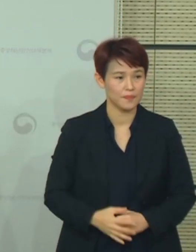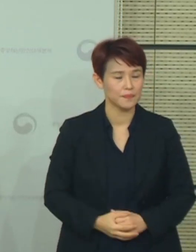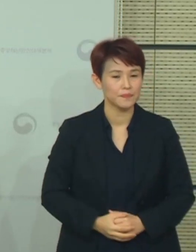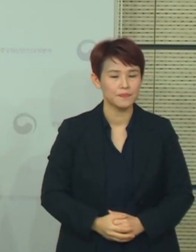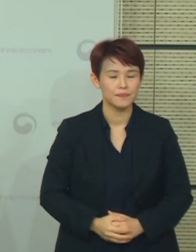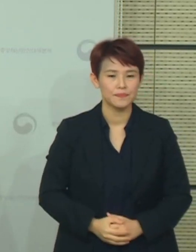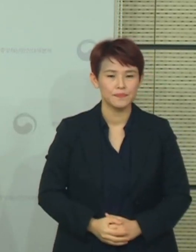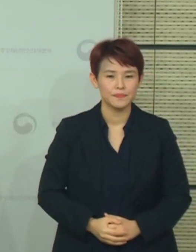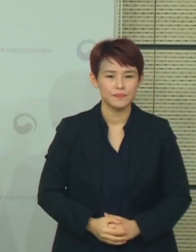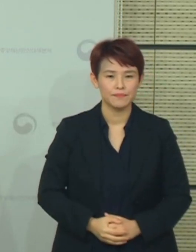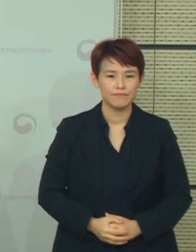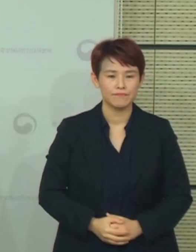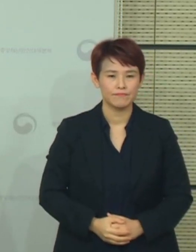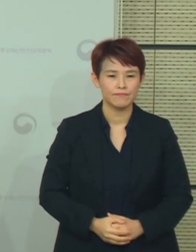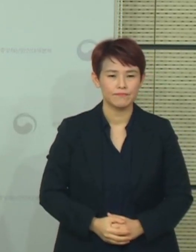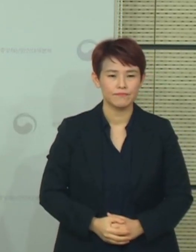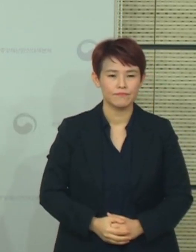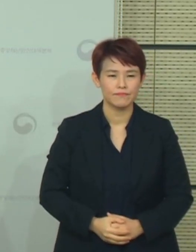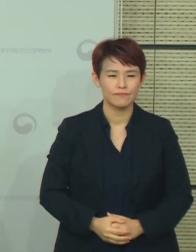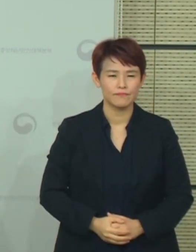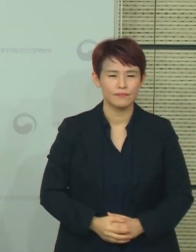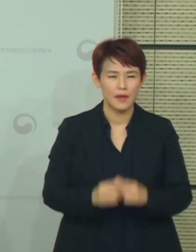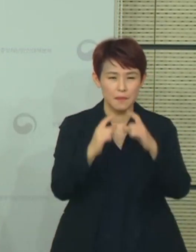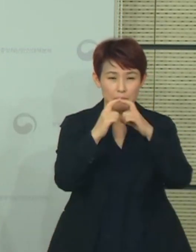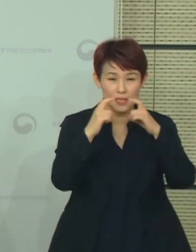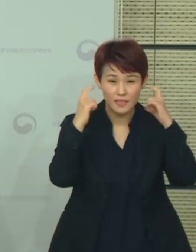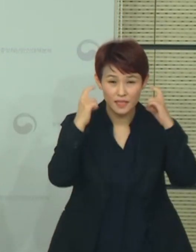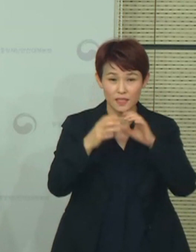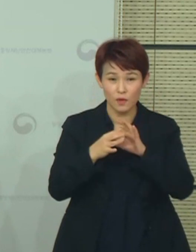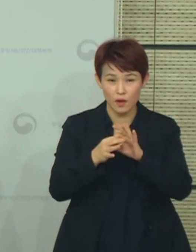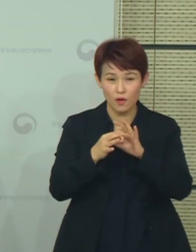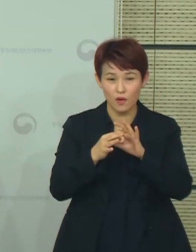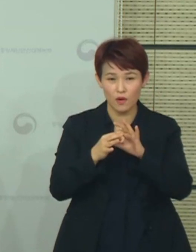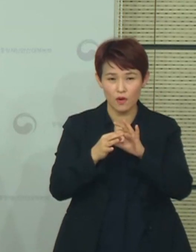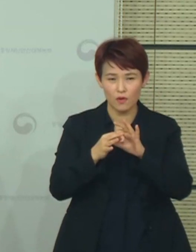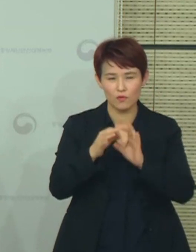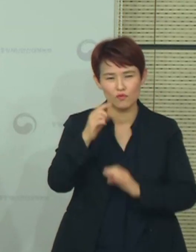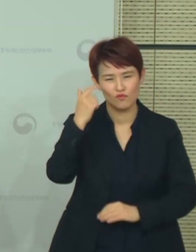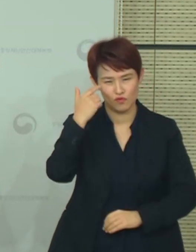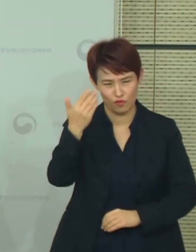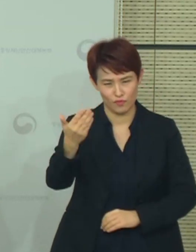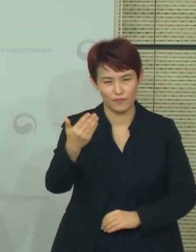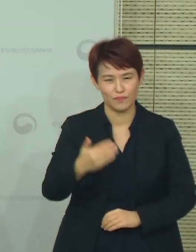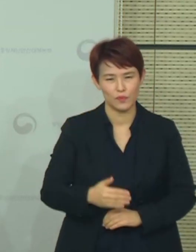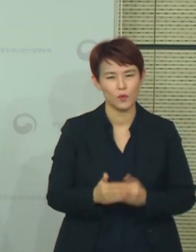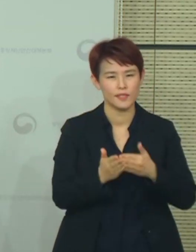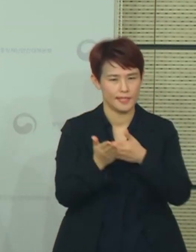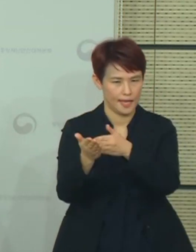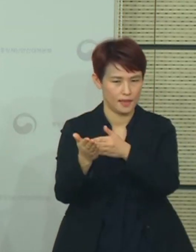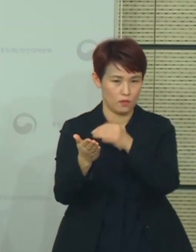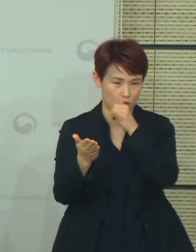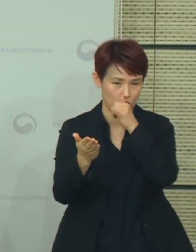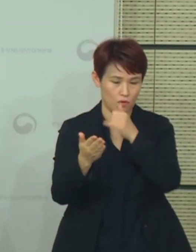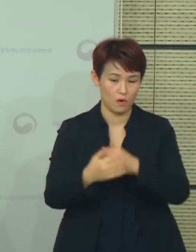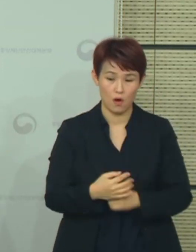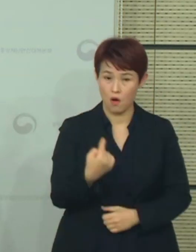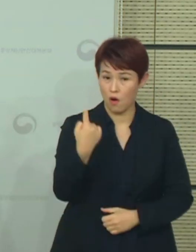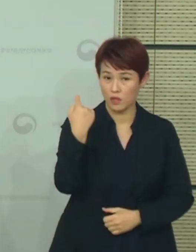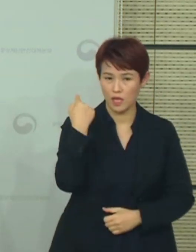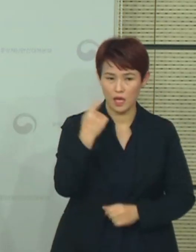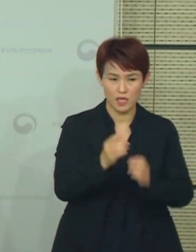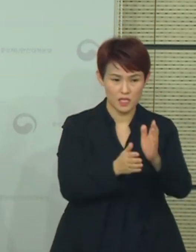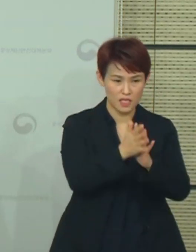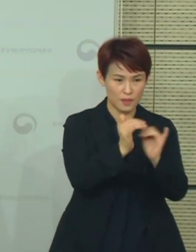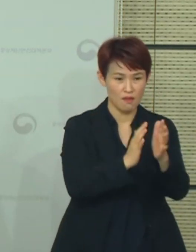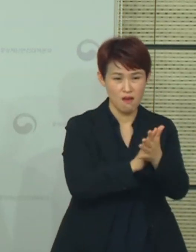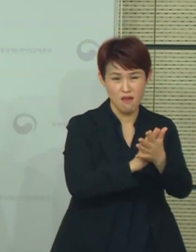안녕하세요. 머니투데이 최태범 기자입니다. 그 마스크 관련해서 뭐 질문이자 또 하나의 제안인데요. 그 어제 시민들께서